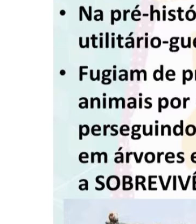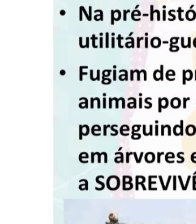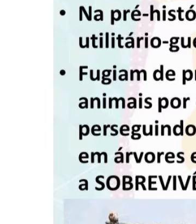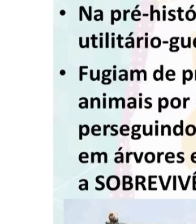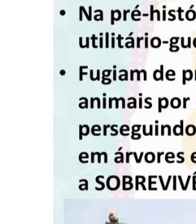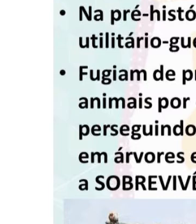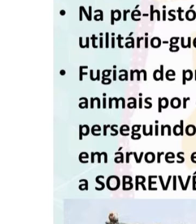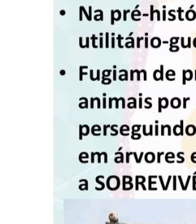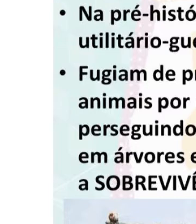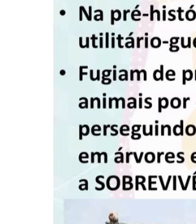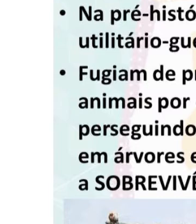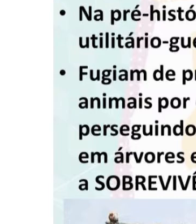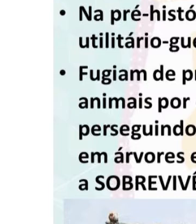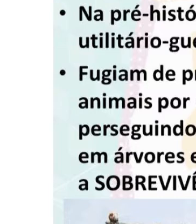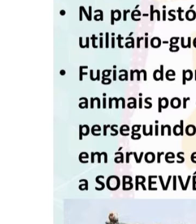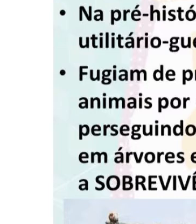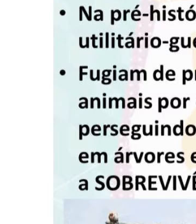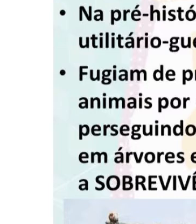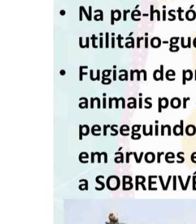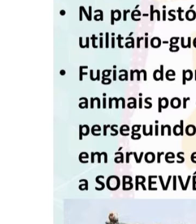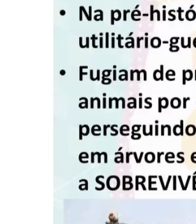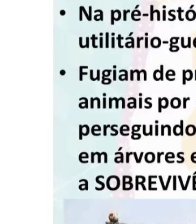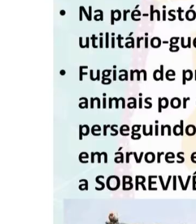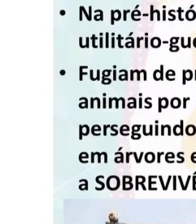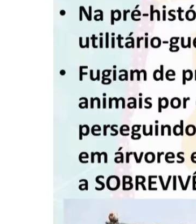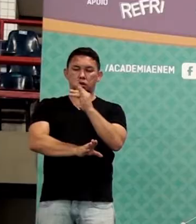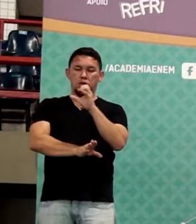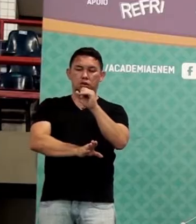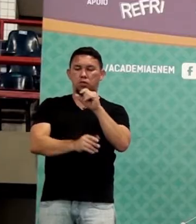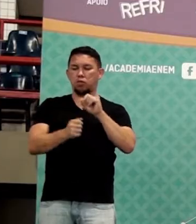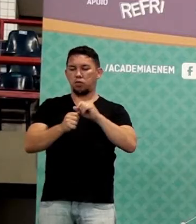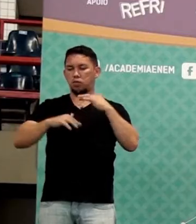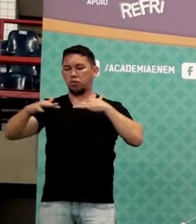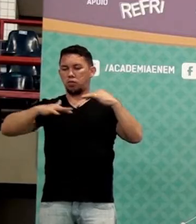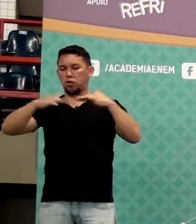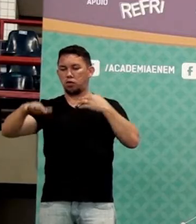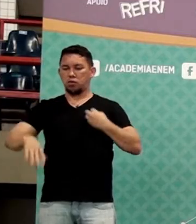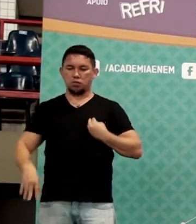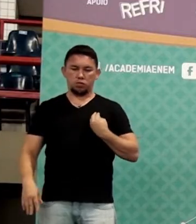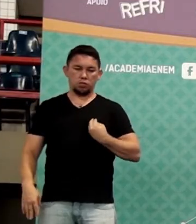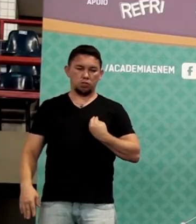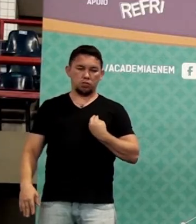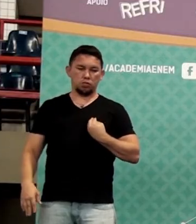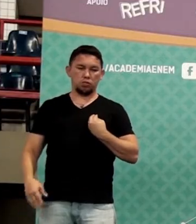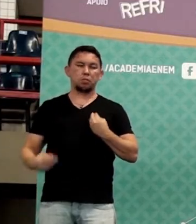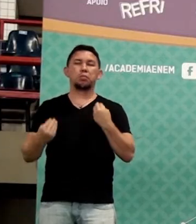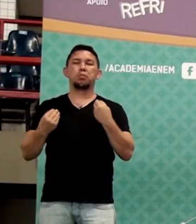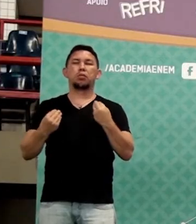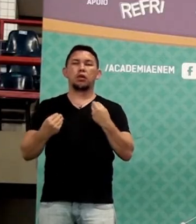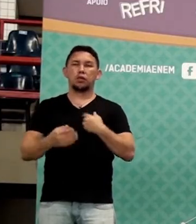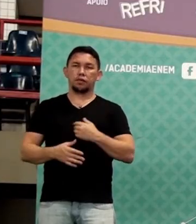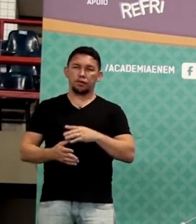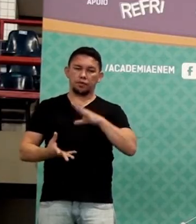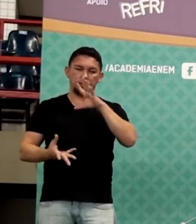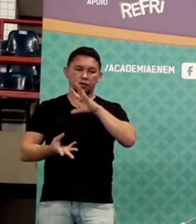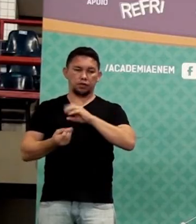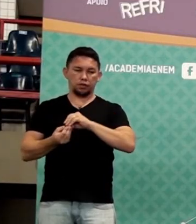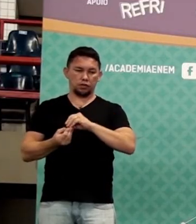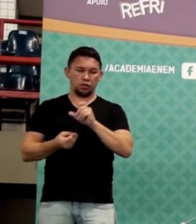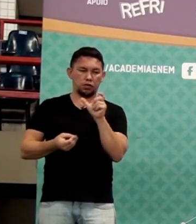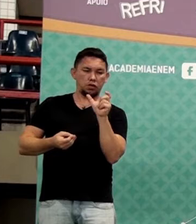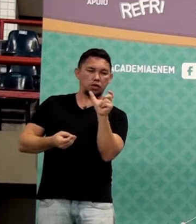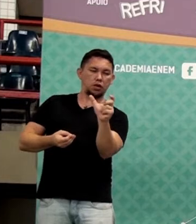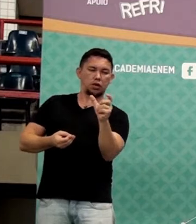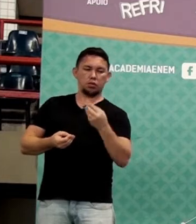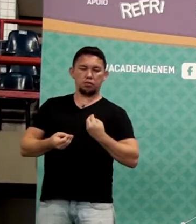homem pré-histórico praticava atividades físicas. Está resumida aí, a última palavra